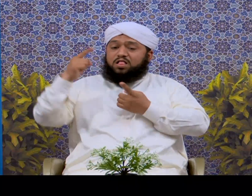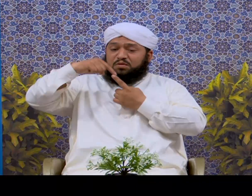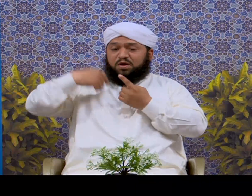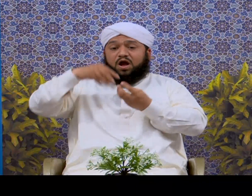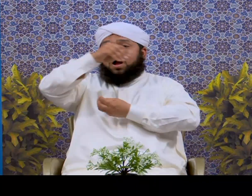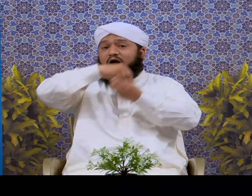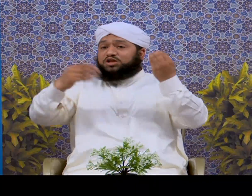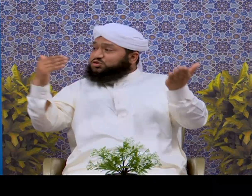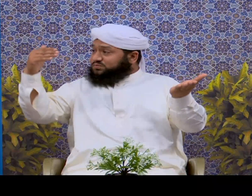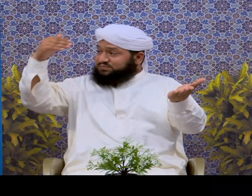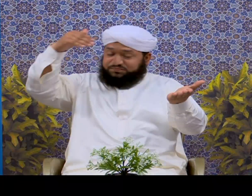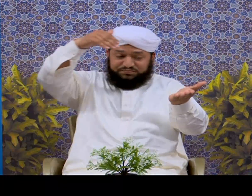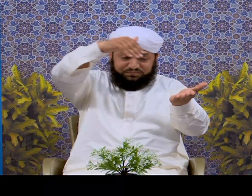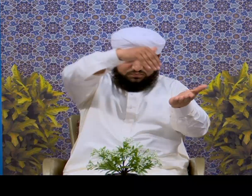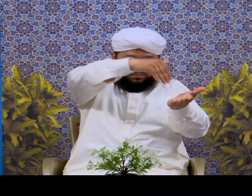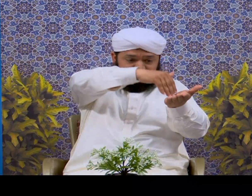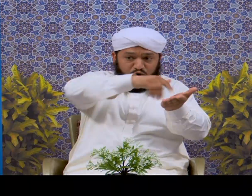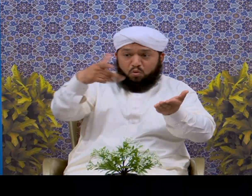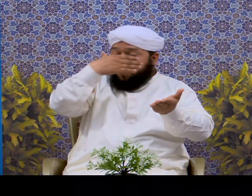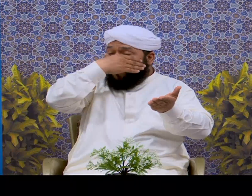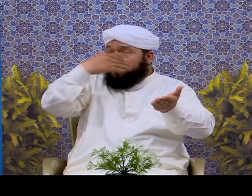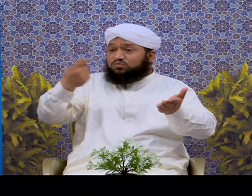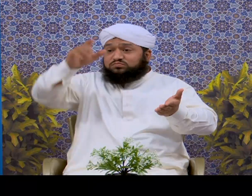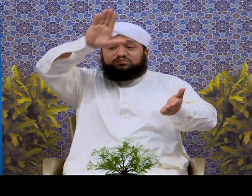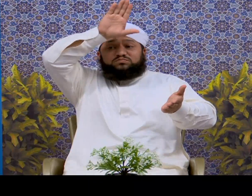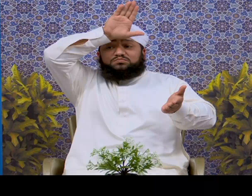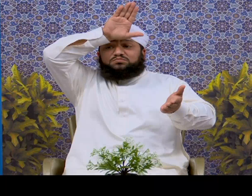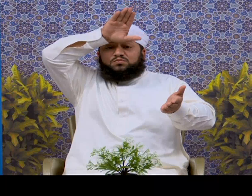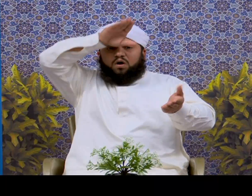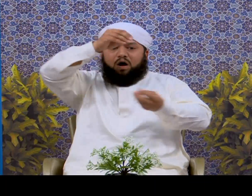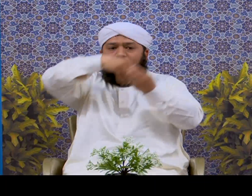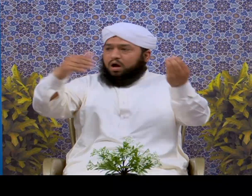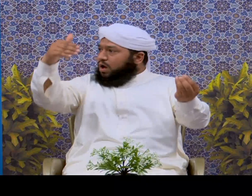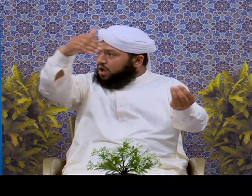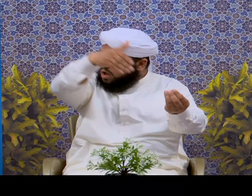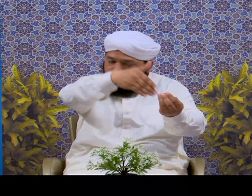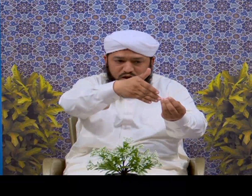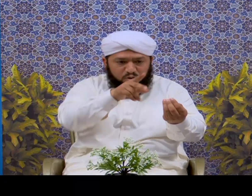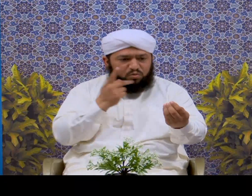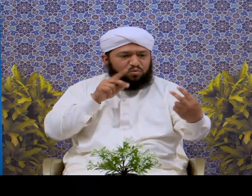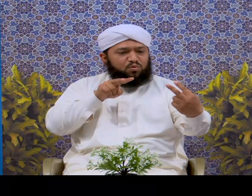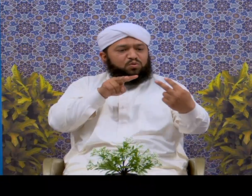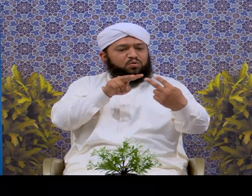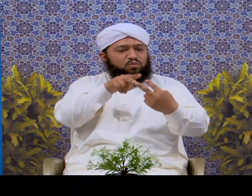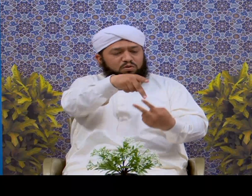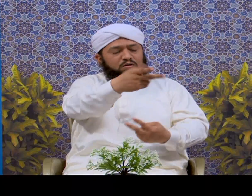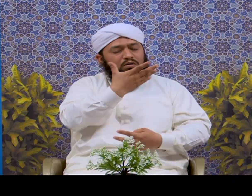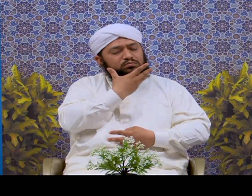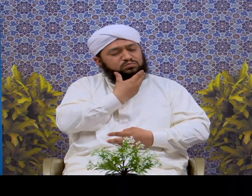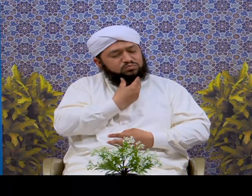سعادت نصیب ہوئی۔ میں نے ڈاکوؤں کے اسی سردار کو وہاں دیکھا۔ اس کے چہرے پر عبادت کا نور تھا، مجاہدات کی وجہ سے اس کا